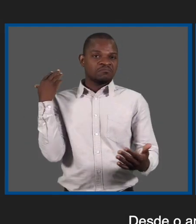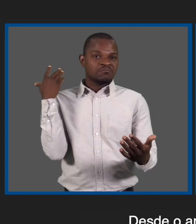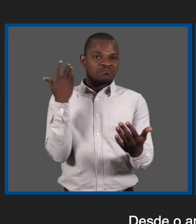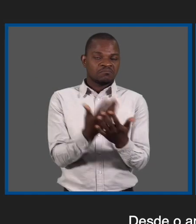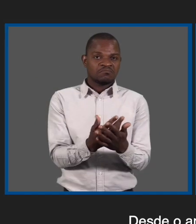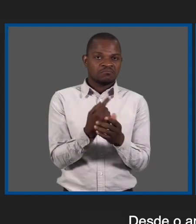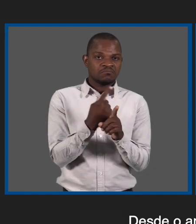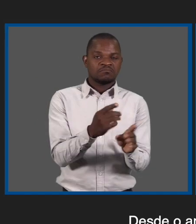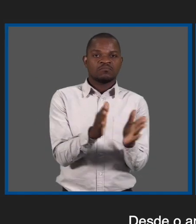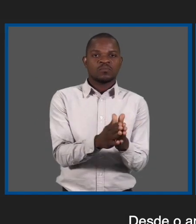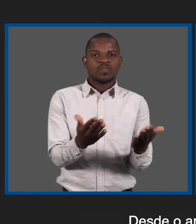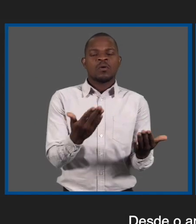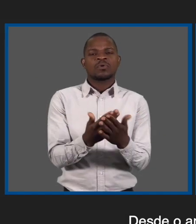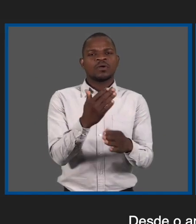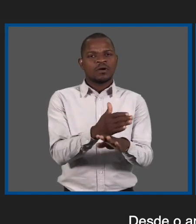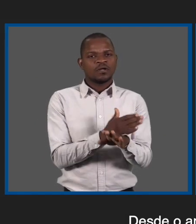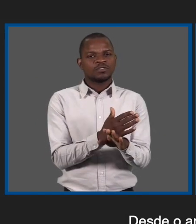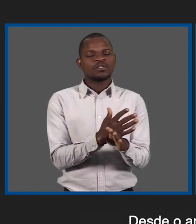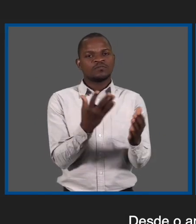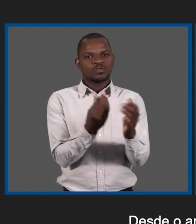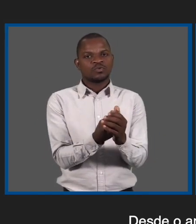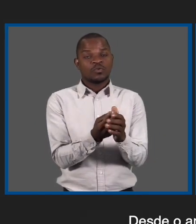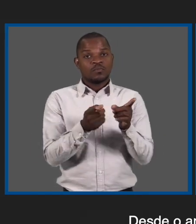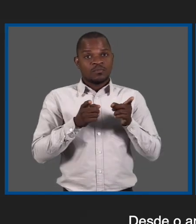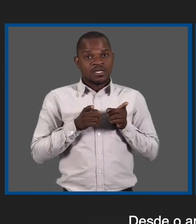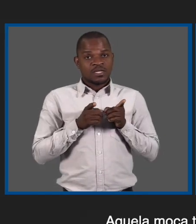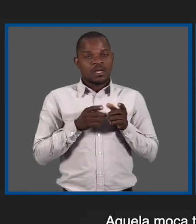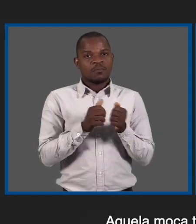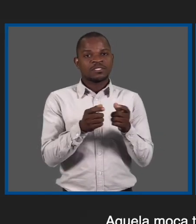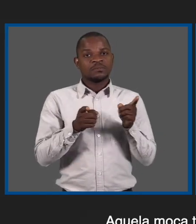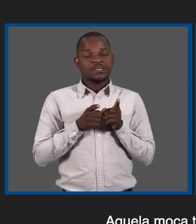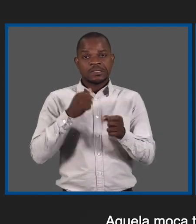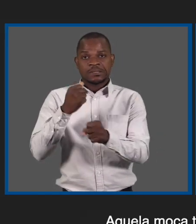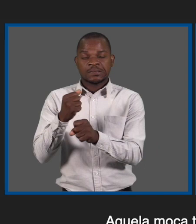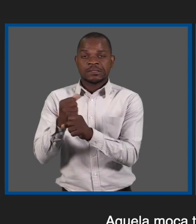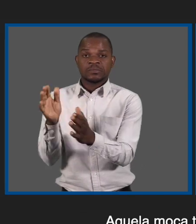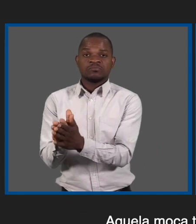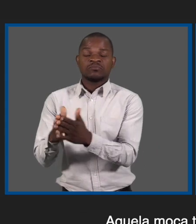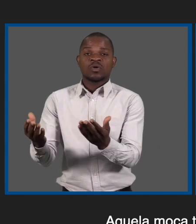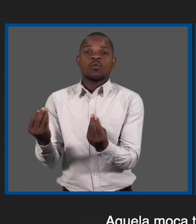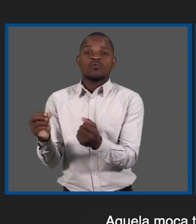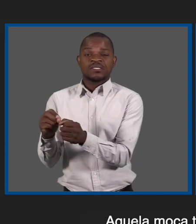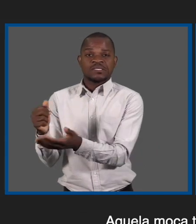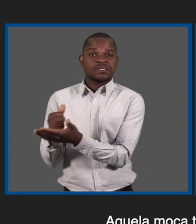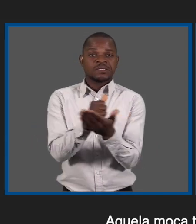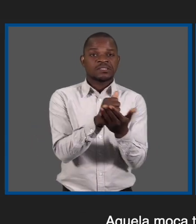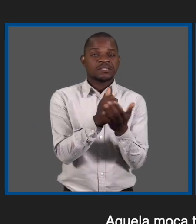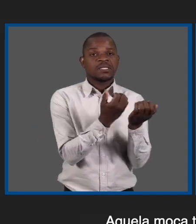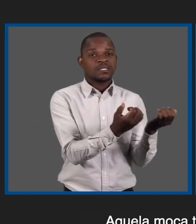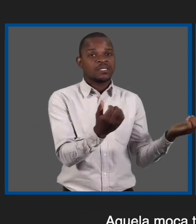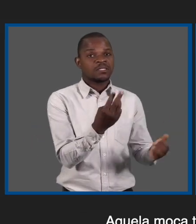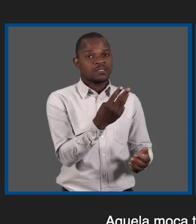ficavam aqui com uma moça que andava por aqui. Então aquela moça também se cansou porque não trabalhava, não tinha